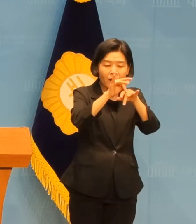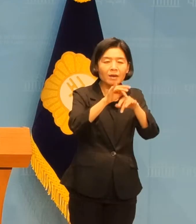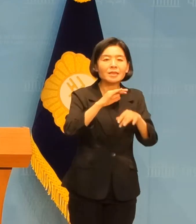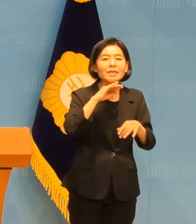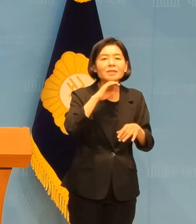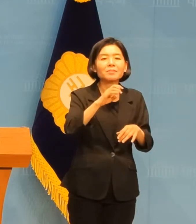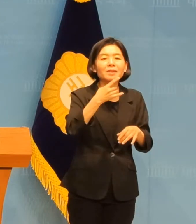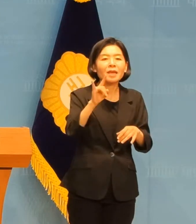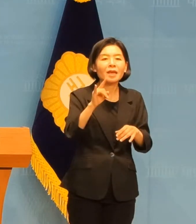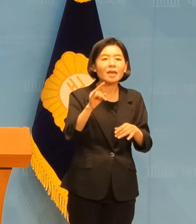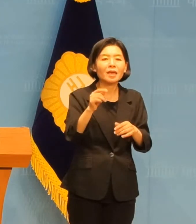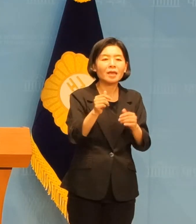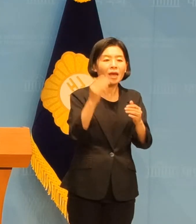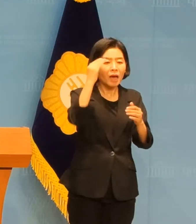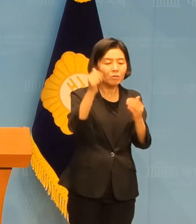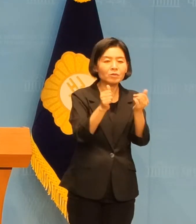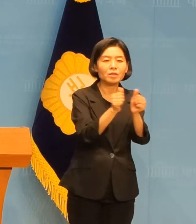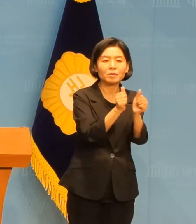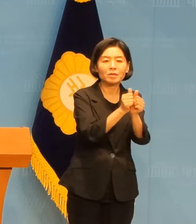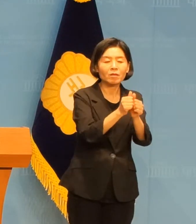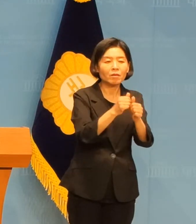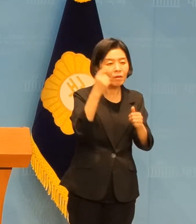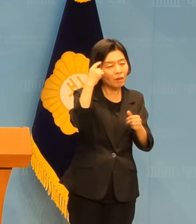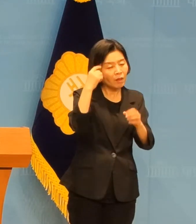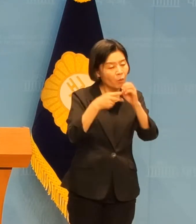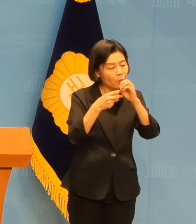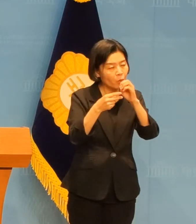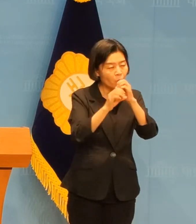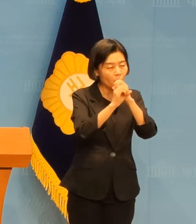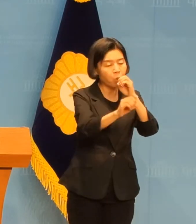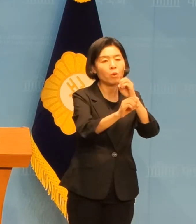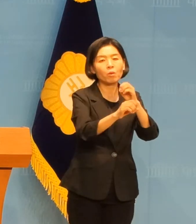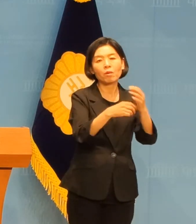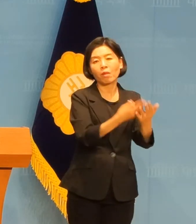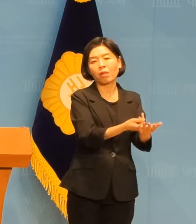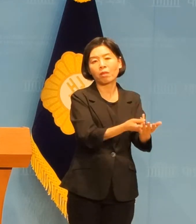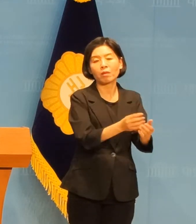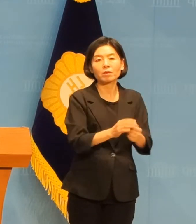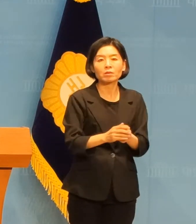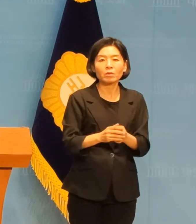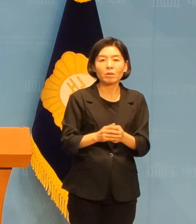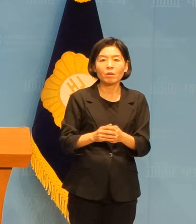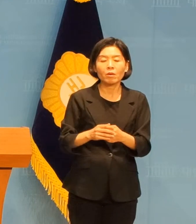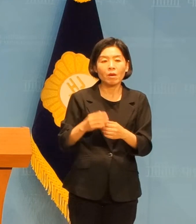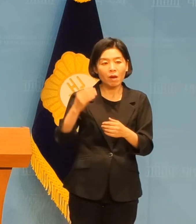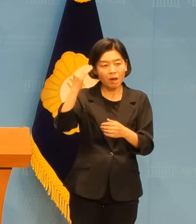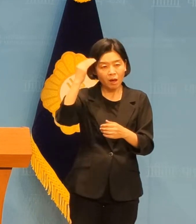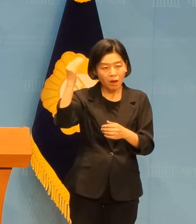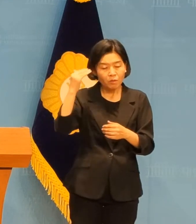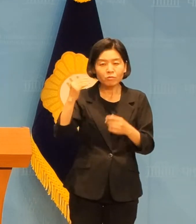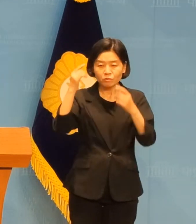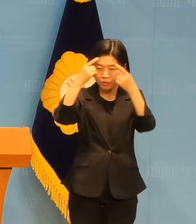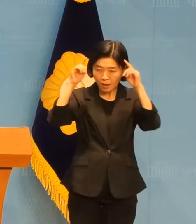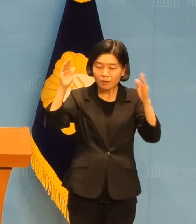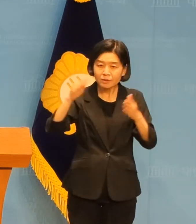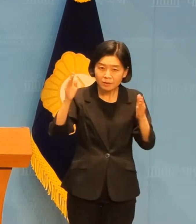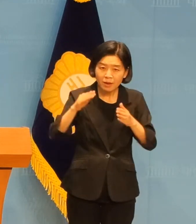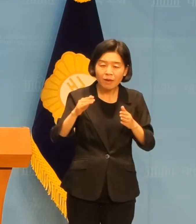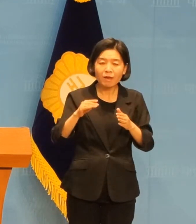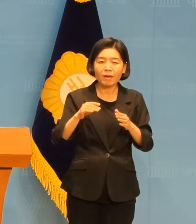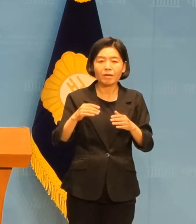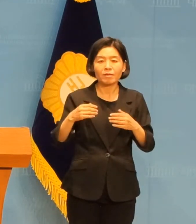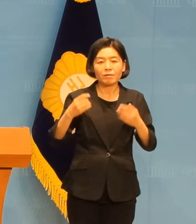남성이 혼수 상태에 빠졌다는 소식에 이어 박람회에 다녀오겠다며 떠난 한국인 대학생이